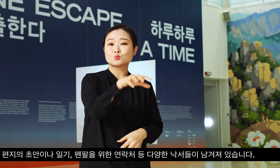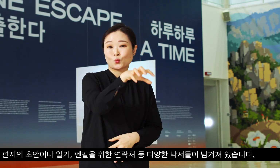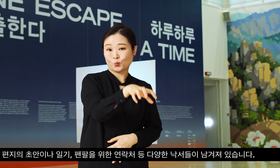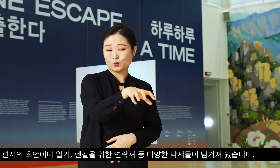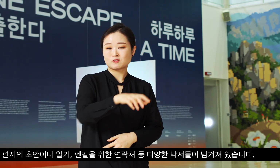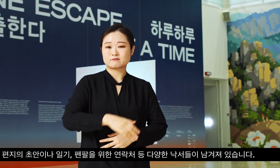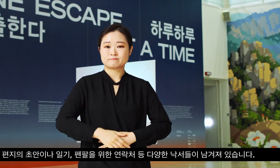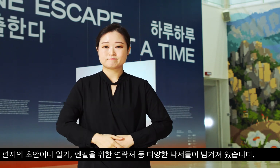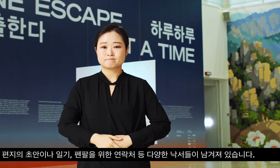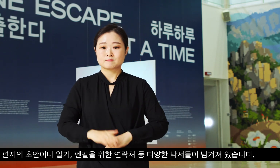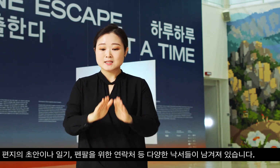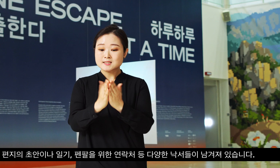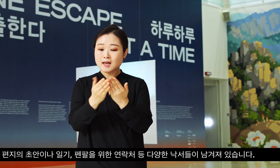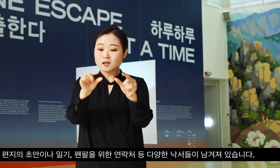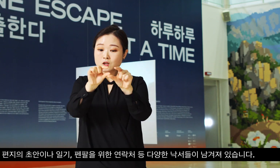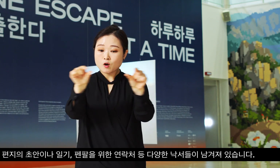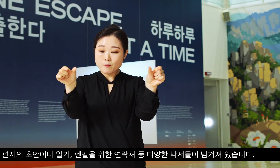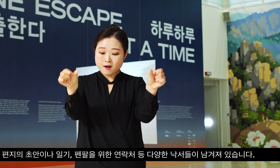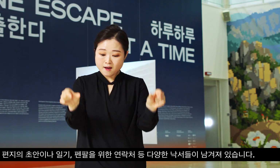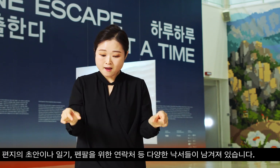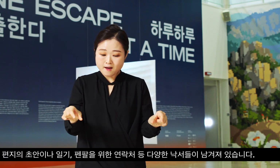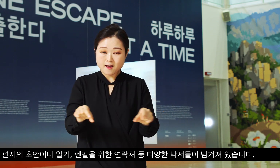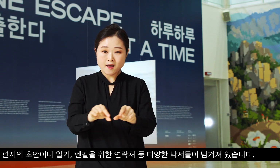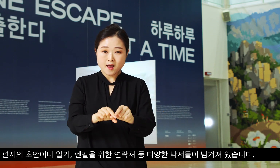책의 여백에는 편지의 초안이나 일기,